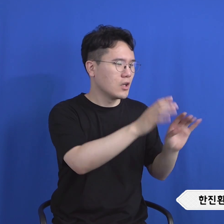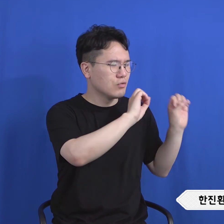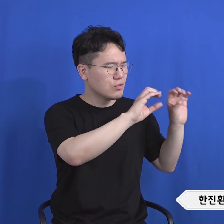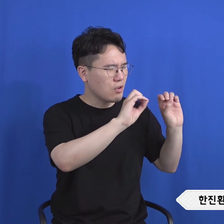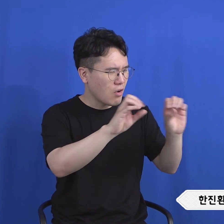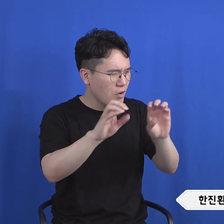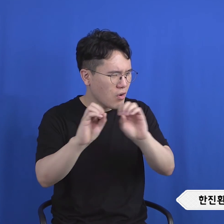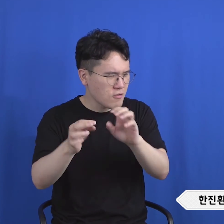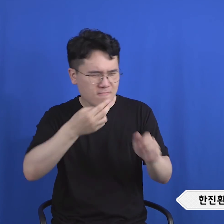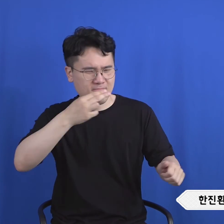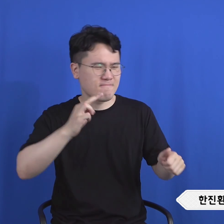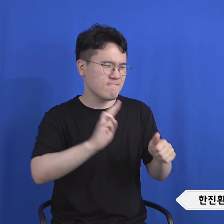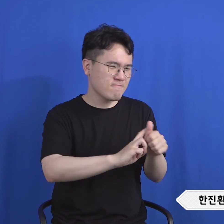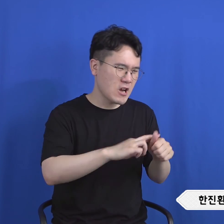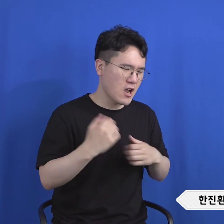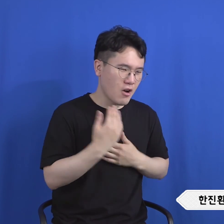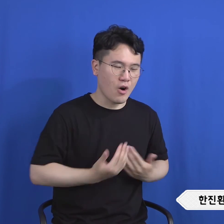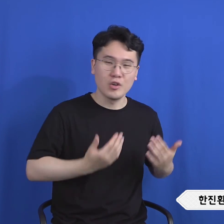그렇게 바칩니까?